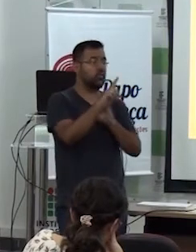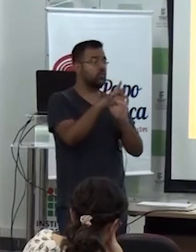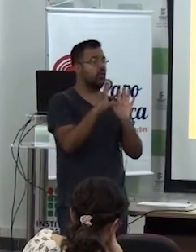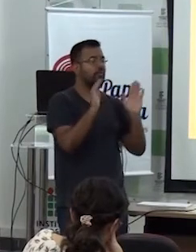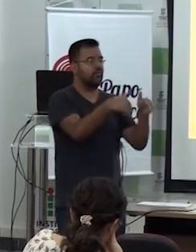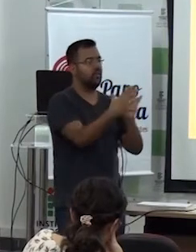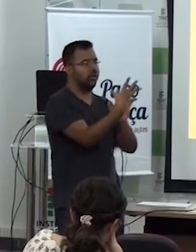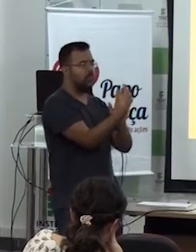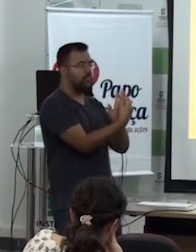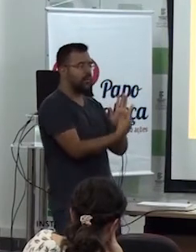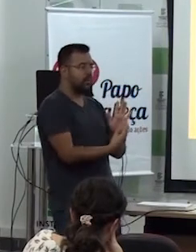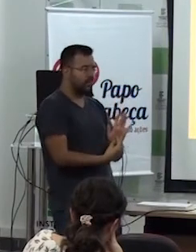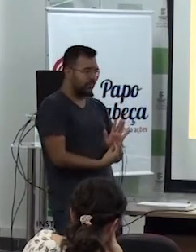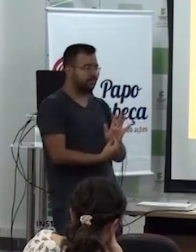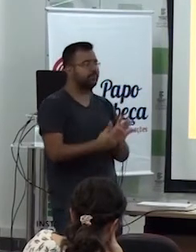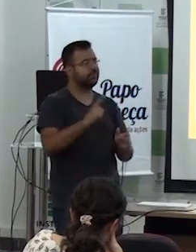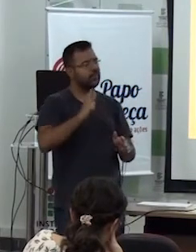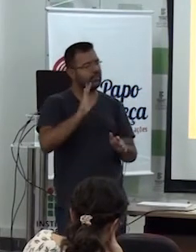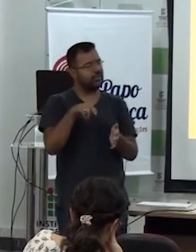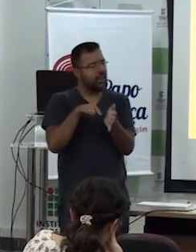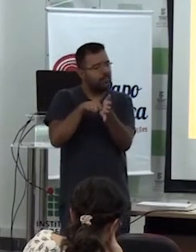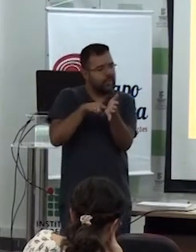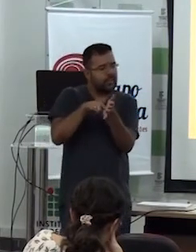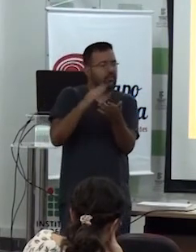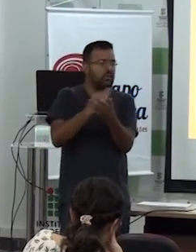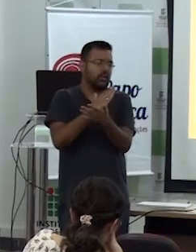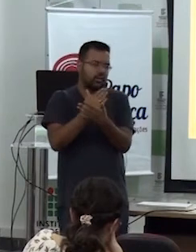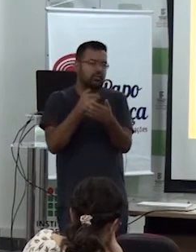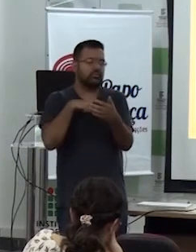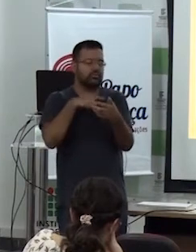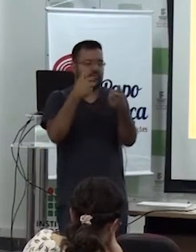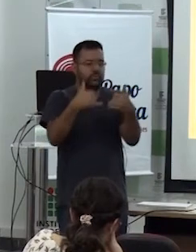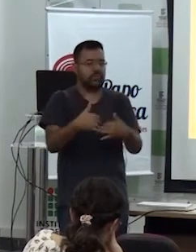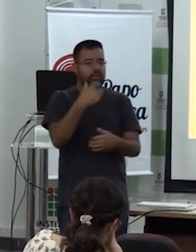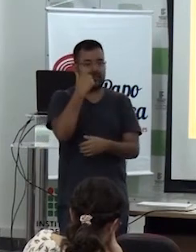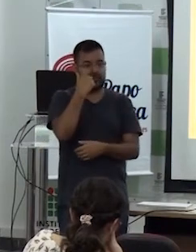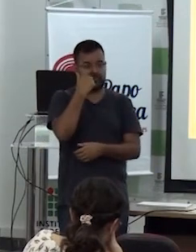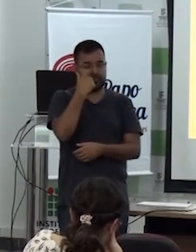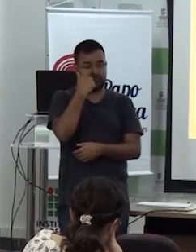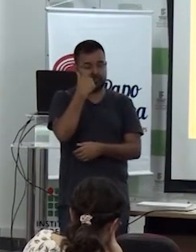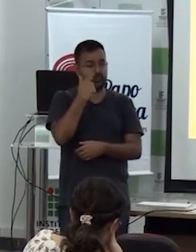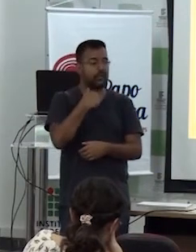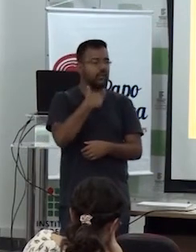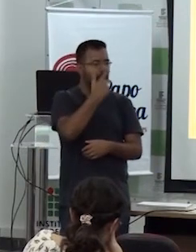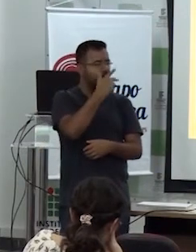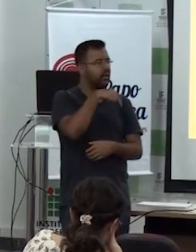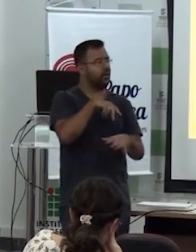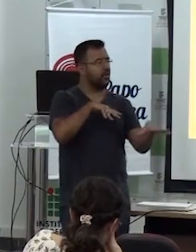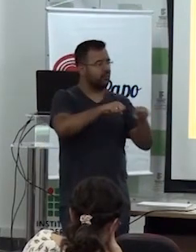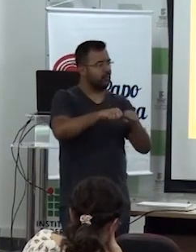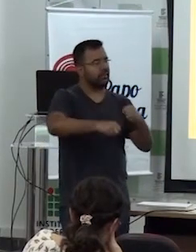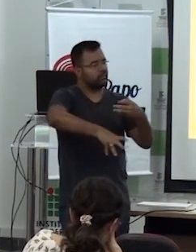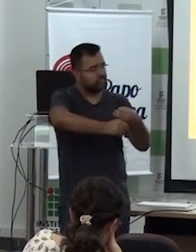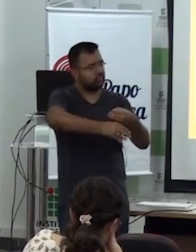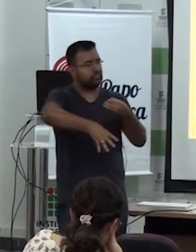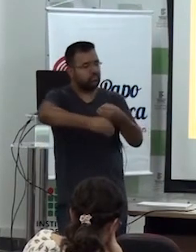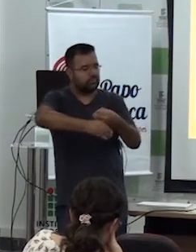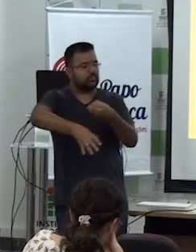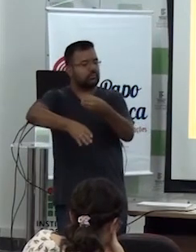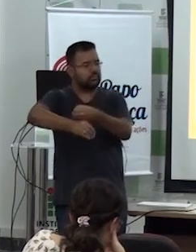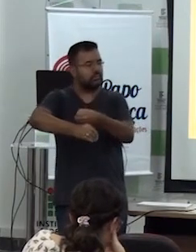alguns estudiosos de formação de professores falam, que são formações complementares e que estão na fronteira